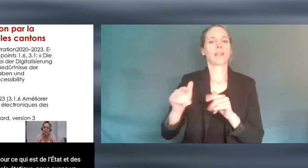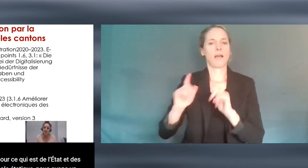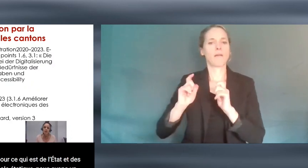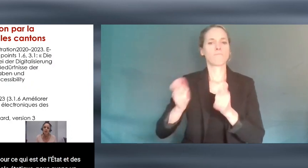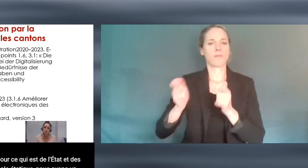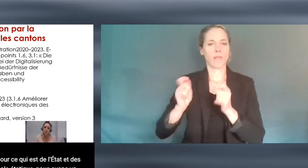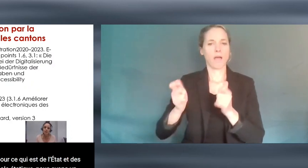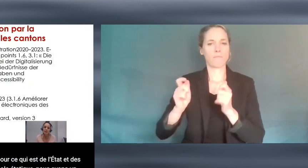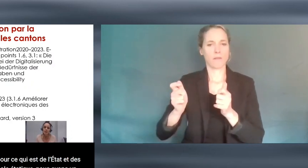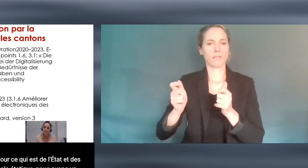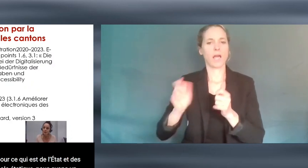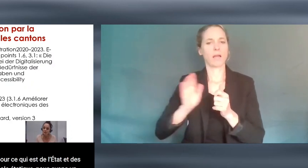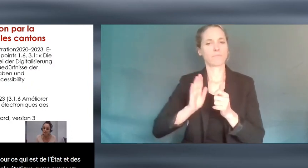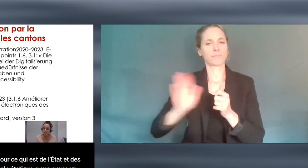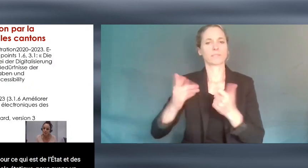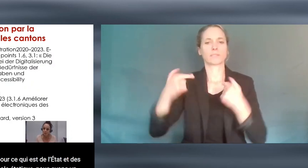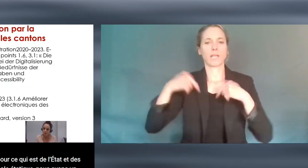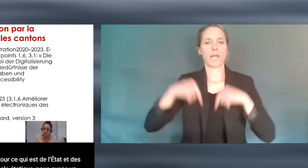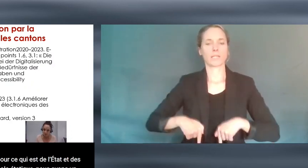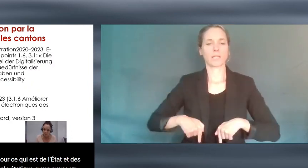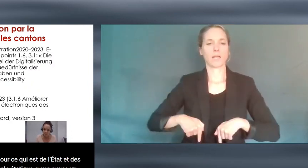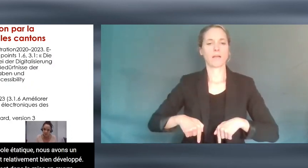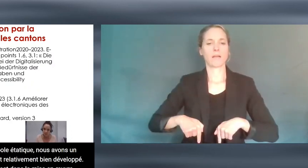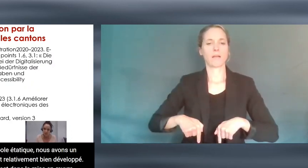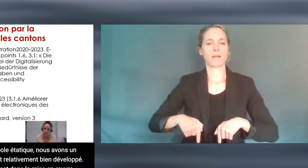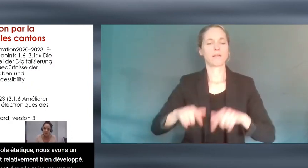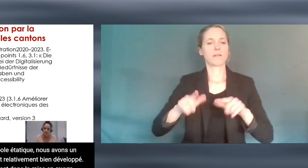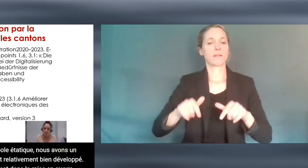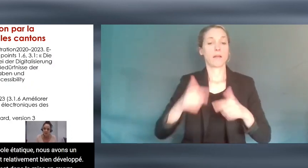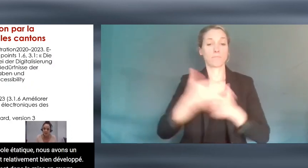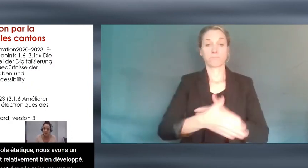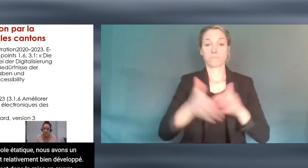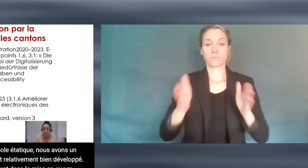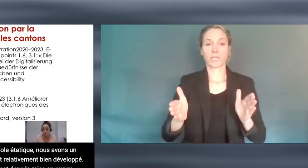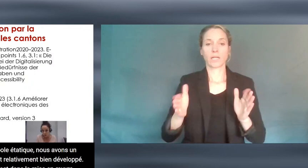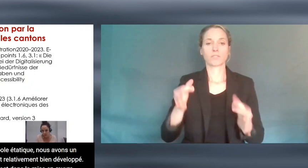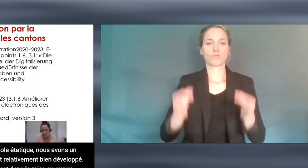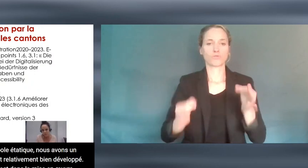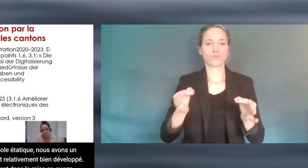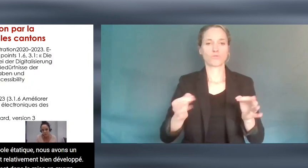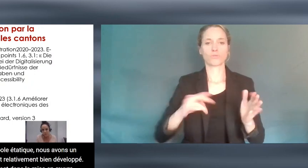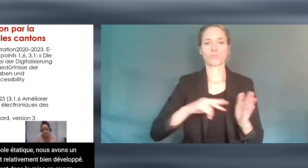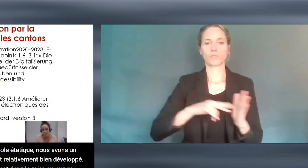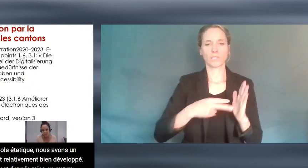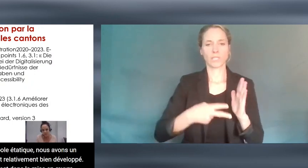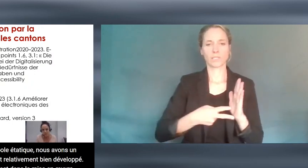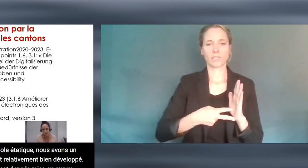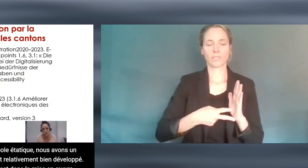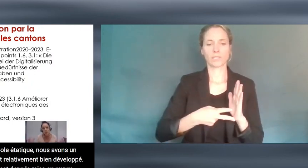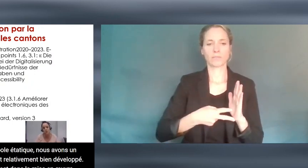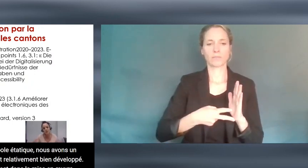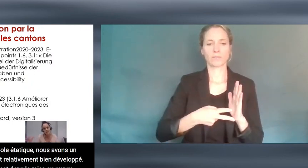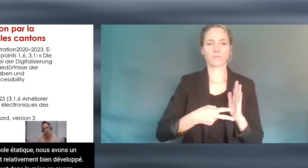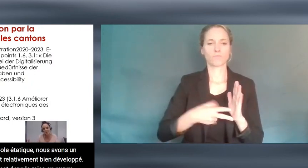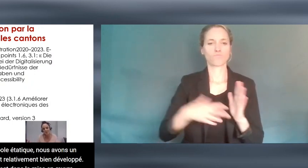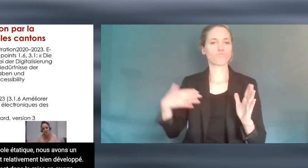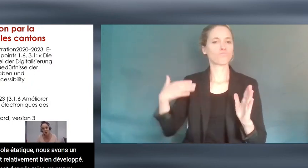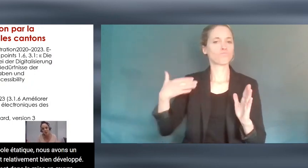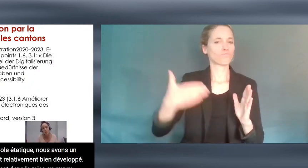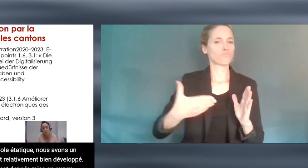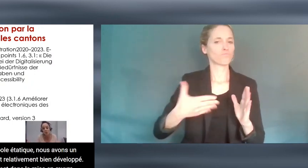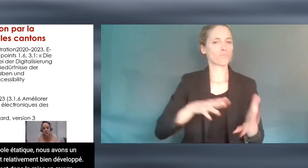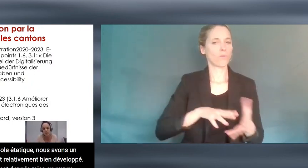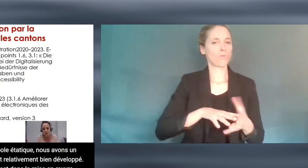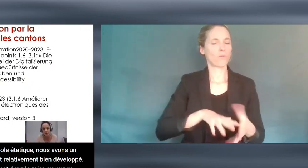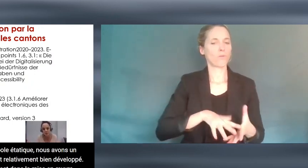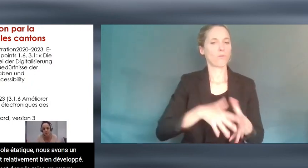un cadre juridique et un cadre technique qui est relativement bien développé. Une autre question est de savoir